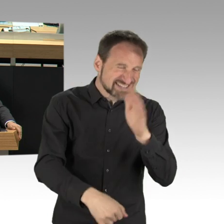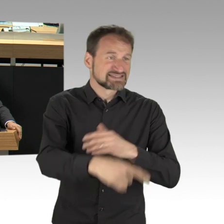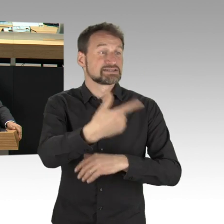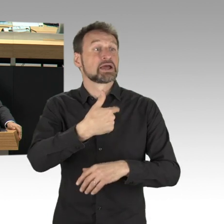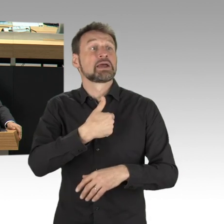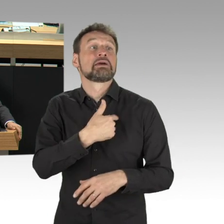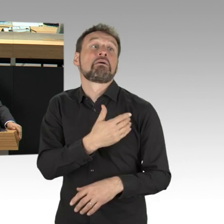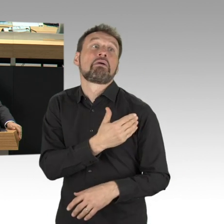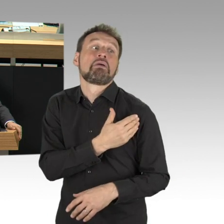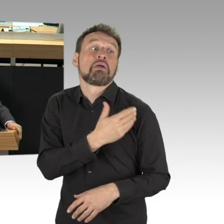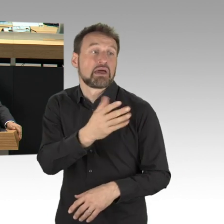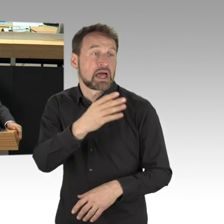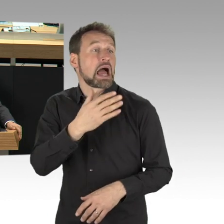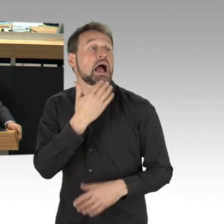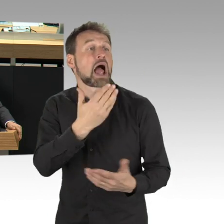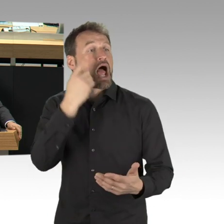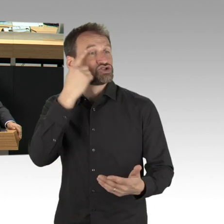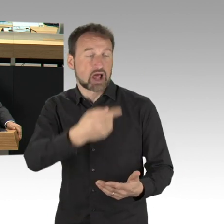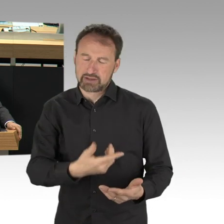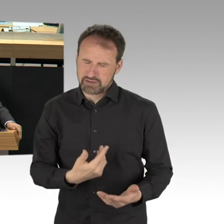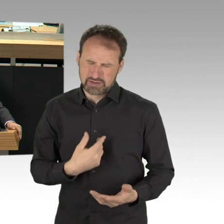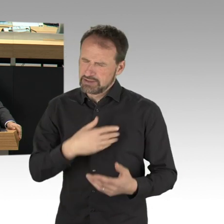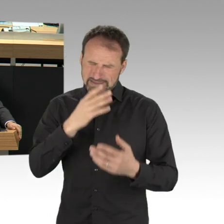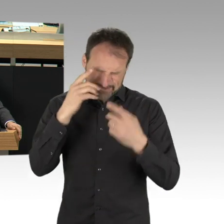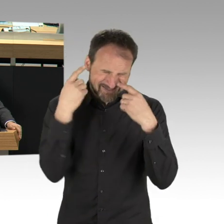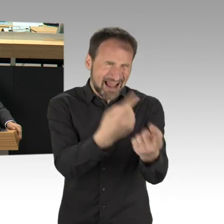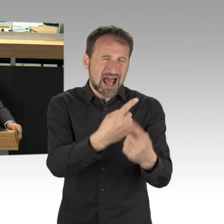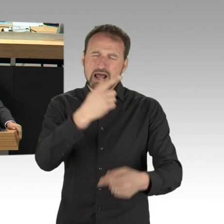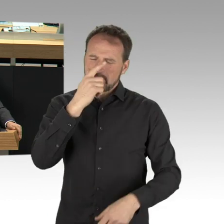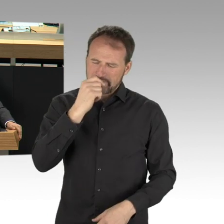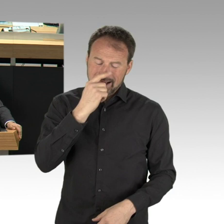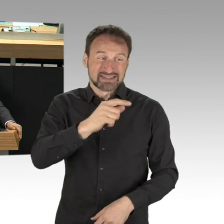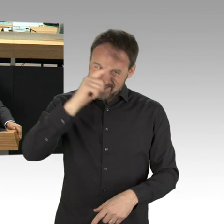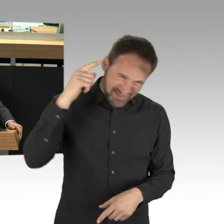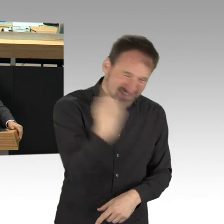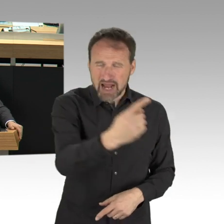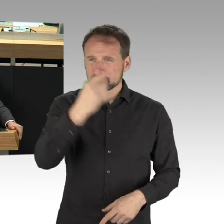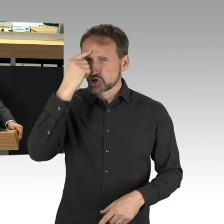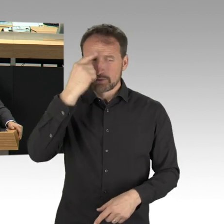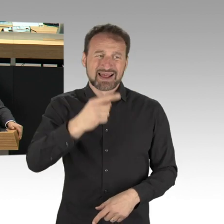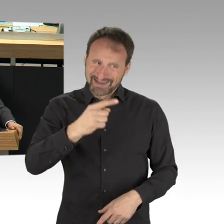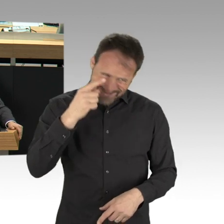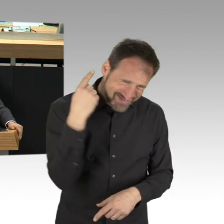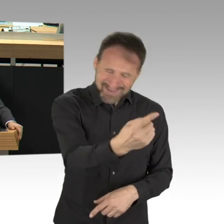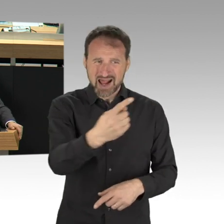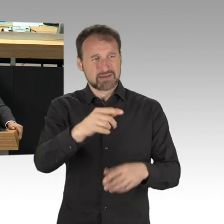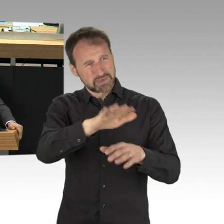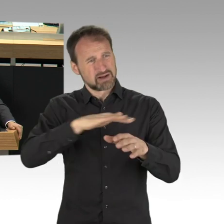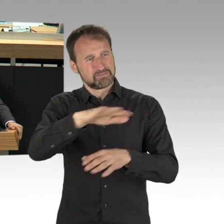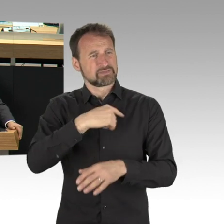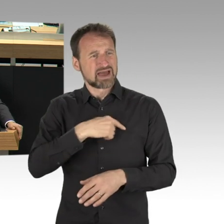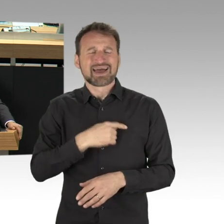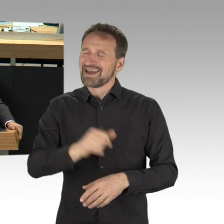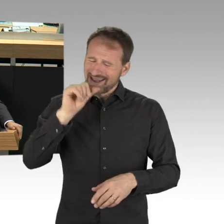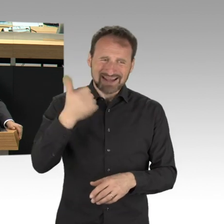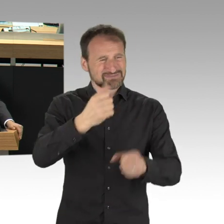Fassen Sie sich an die Nase, was das Thema betrifft, und denken Sie darüber nach, in Ihren eigenen Reihen erstmal Klarheit dafür zu schaffen,